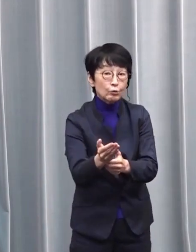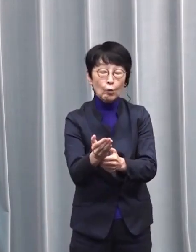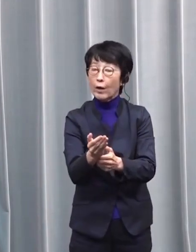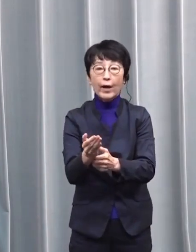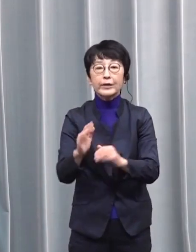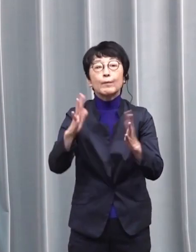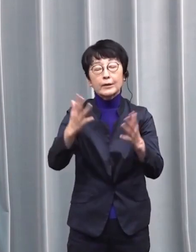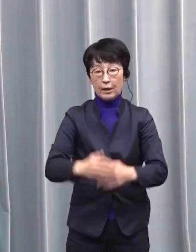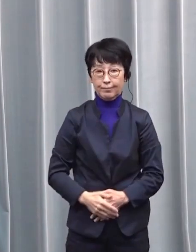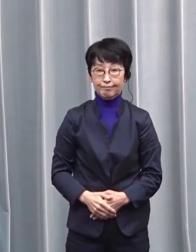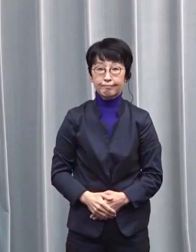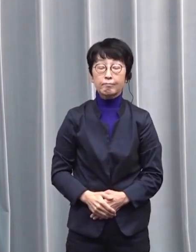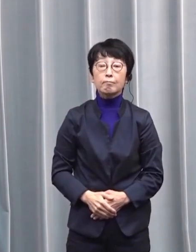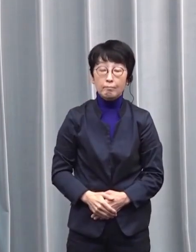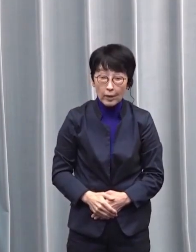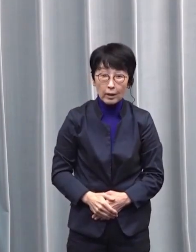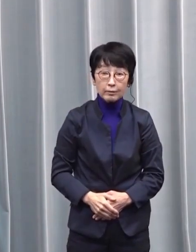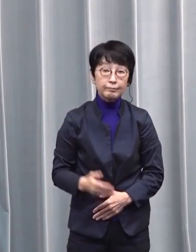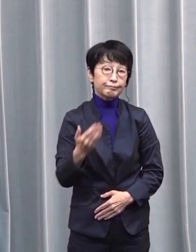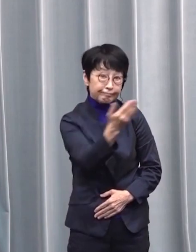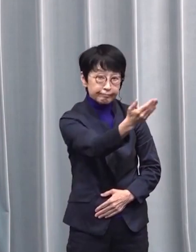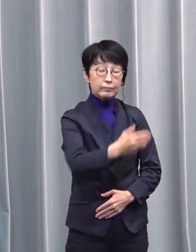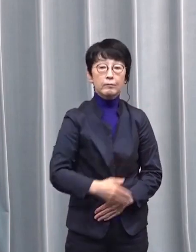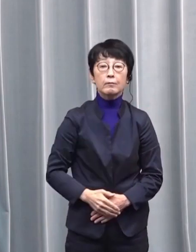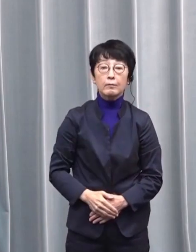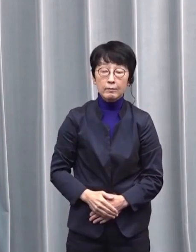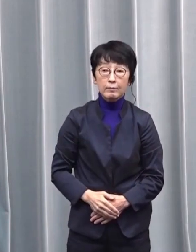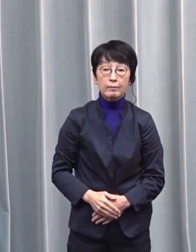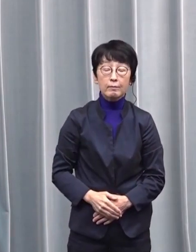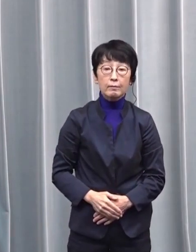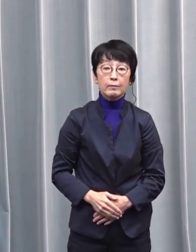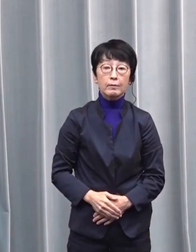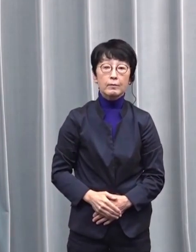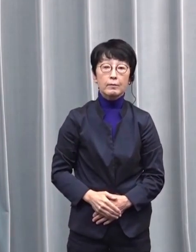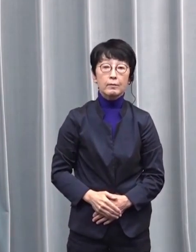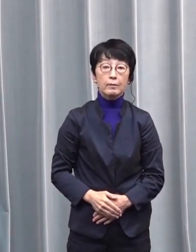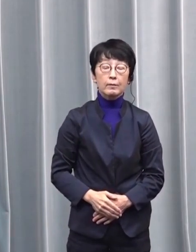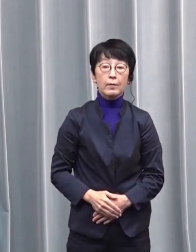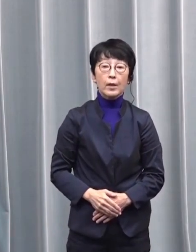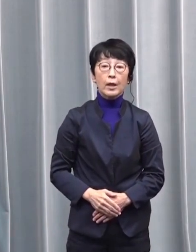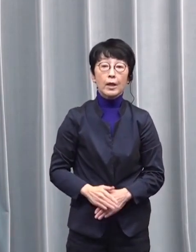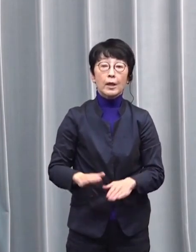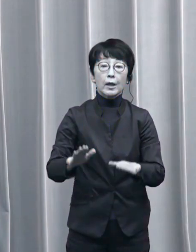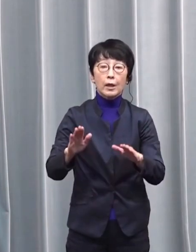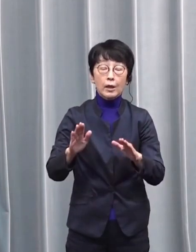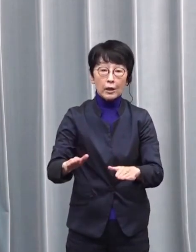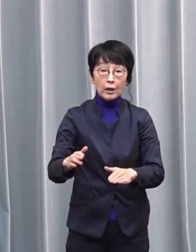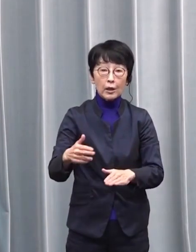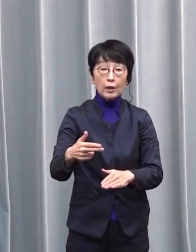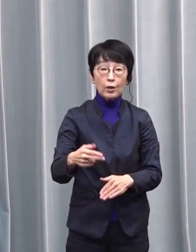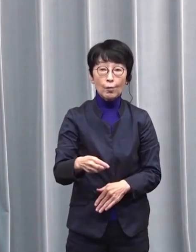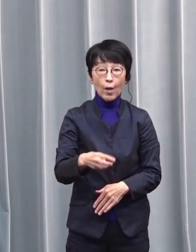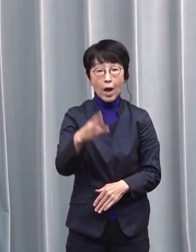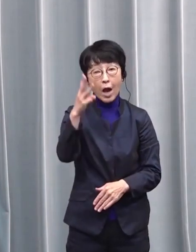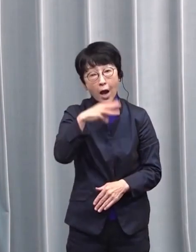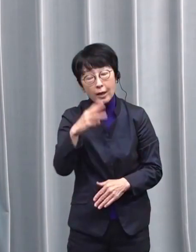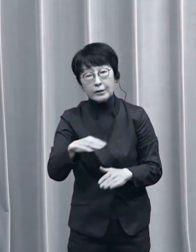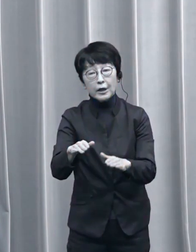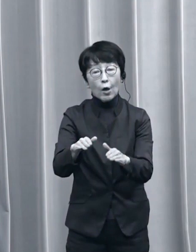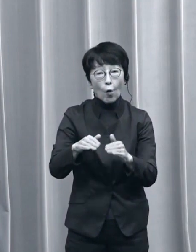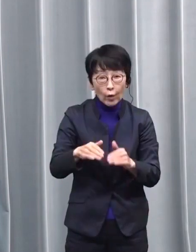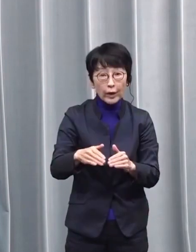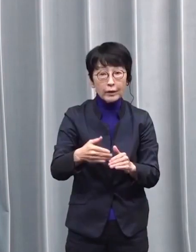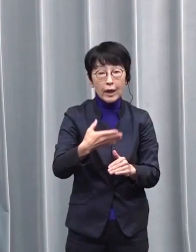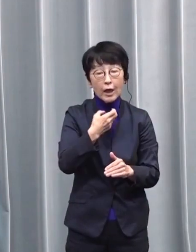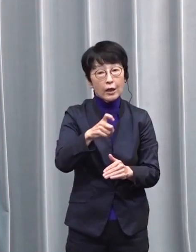。ということであれば、まあ、今後ですね、まだ今 声を上げるか悩んでいる方たち、10代20代の若手 の、